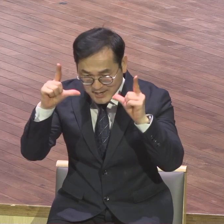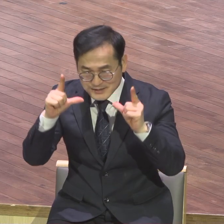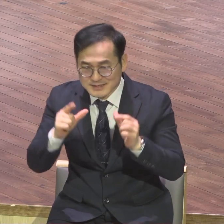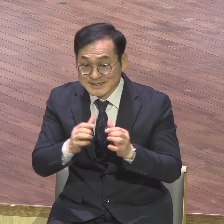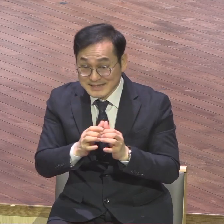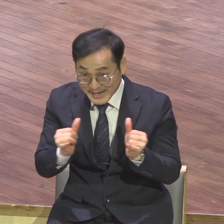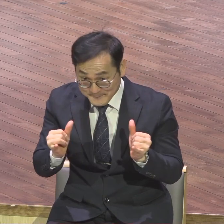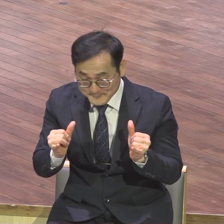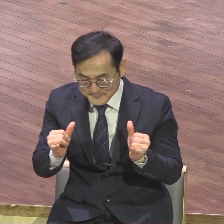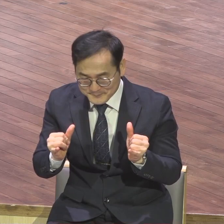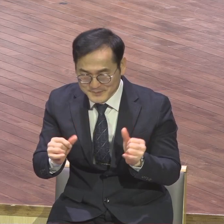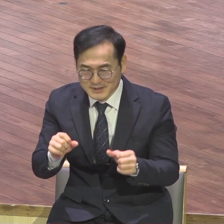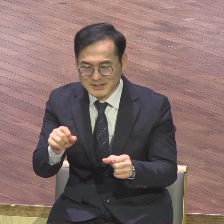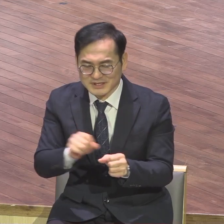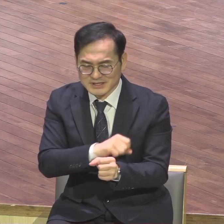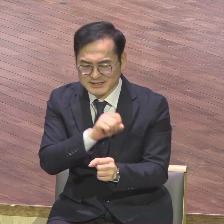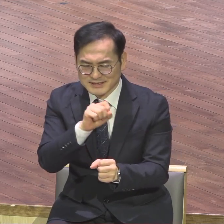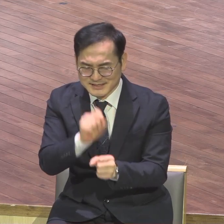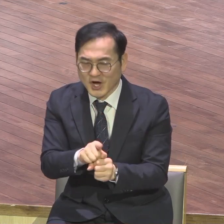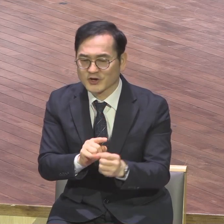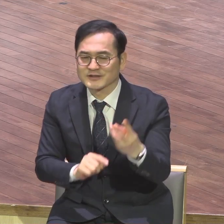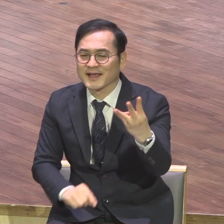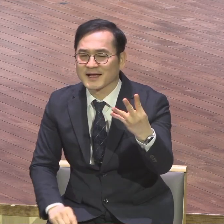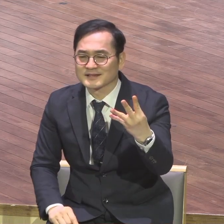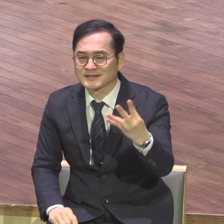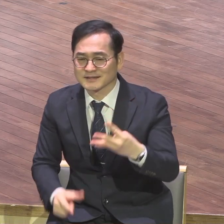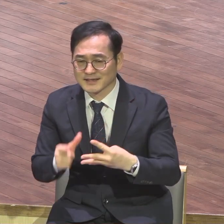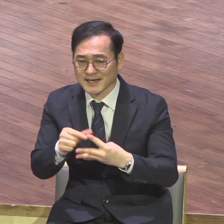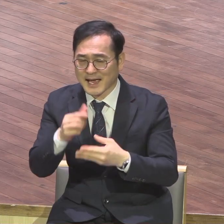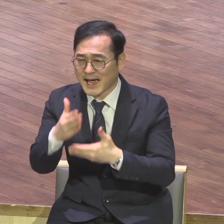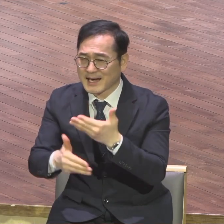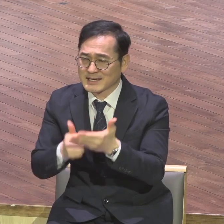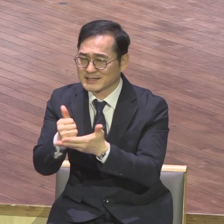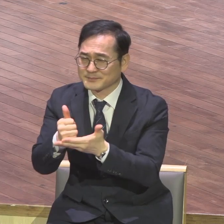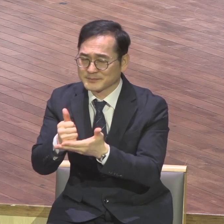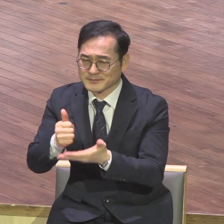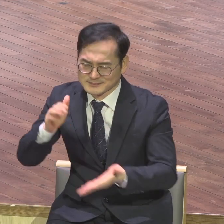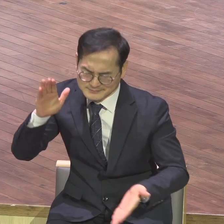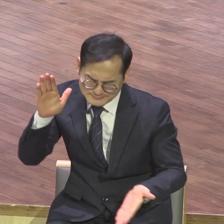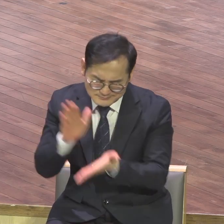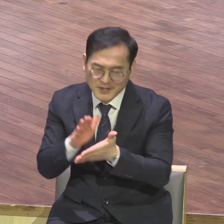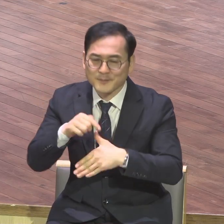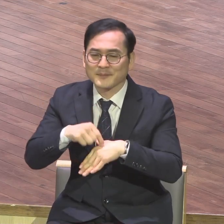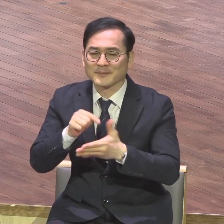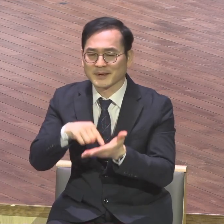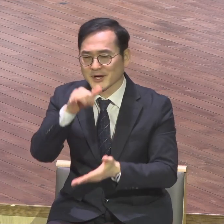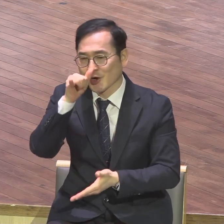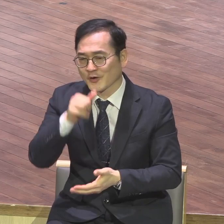그랬어요. 그 첫째는 하나님을 위한 엄청난 열정이 있다 그랬어요.